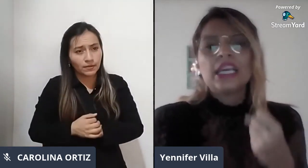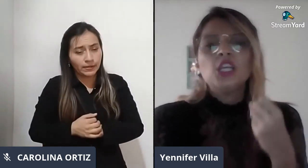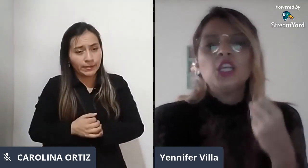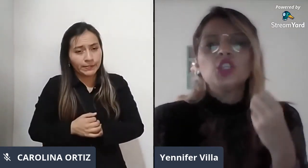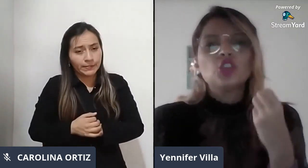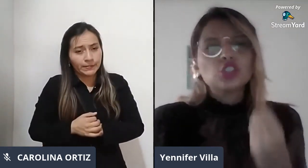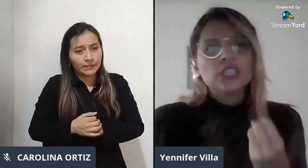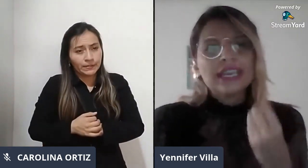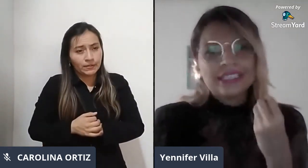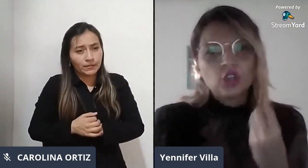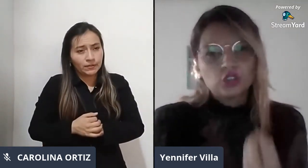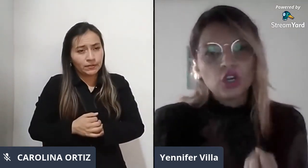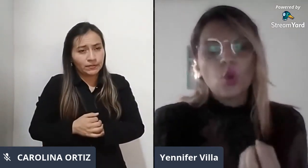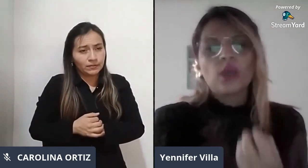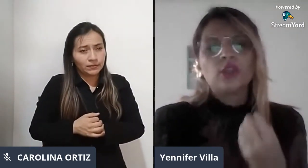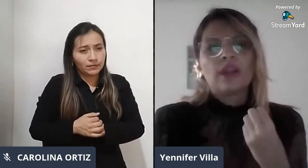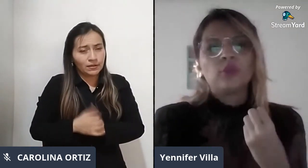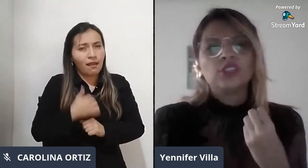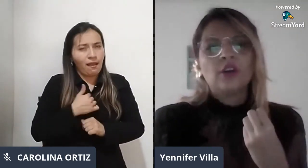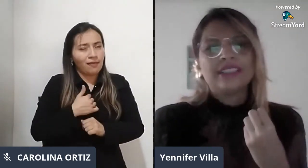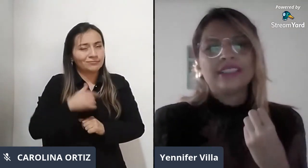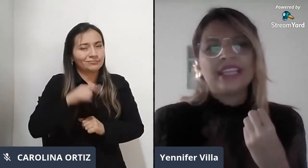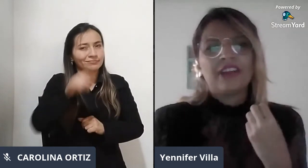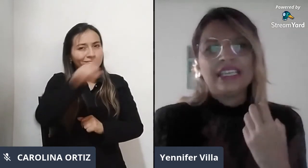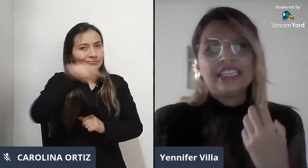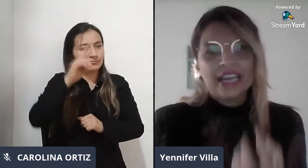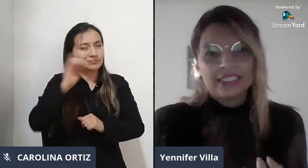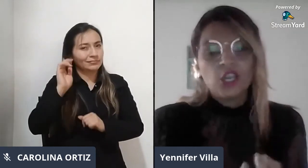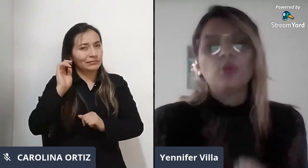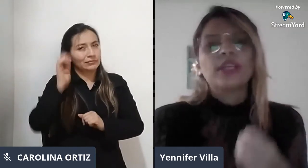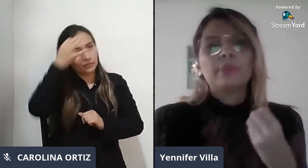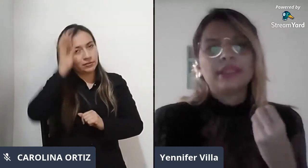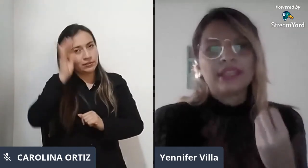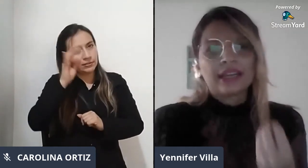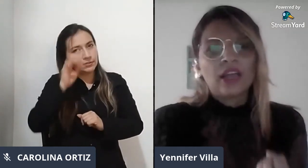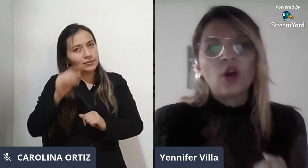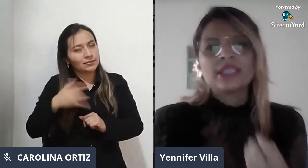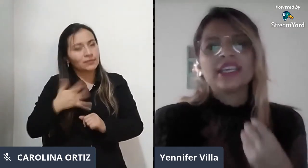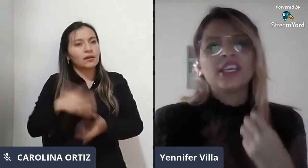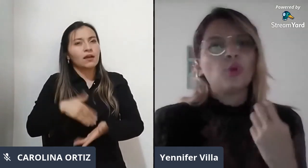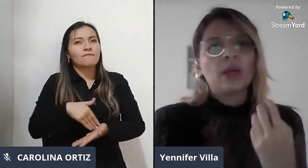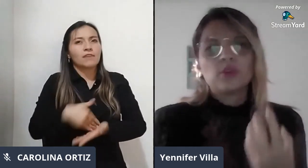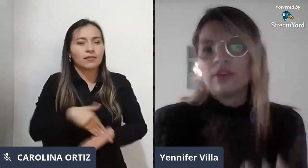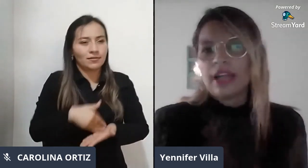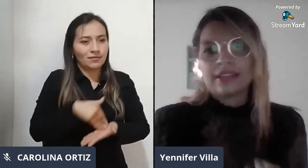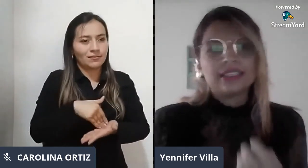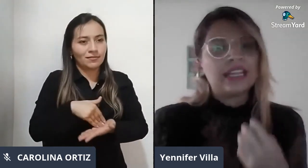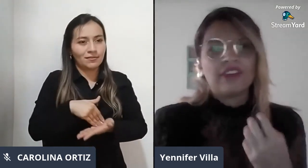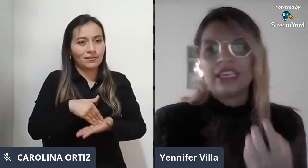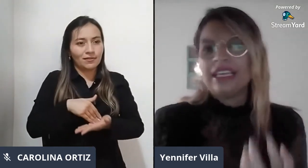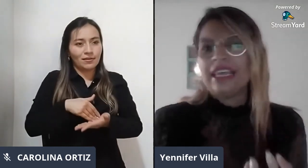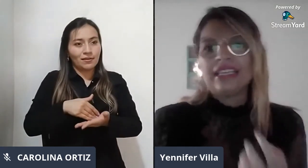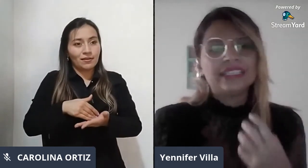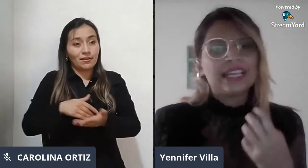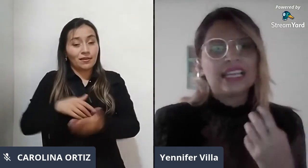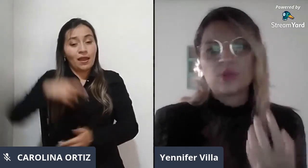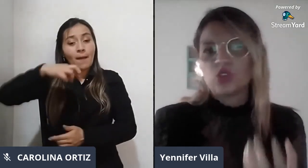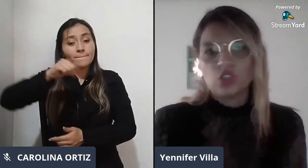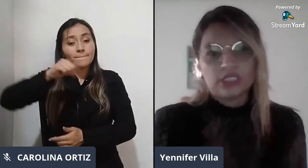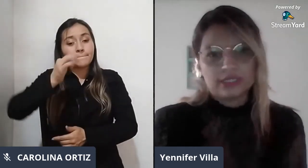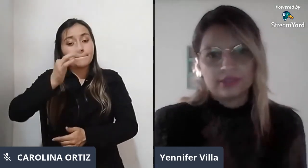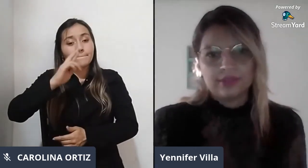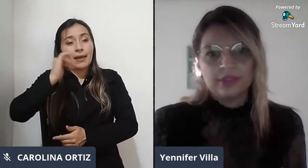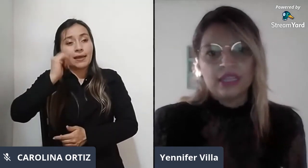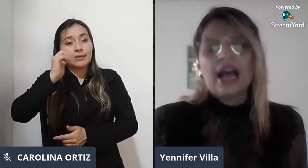compañeras? Yo sé que genera escozor cuando hablamos de la fragilidad, porque el patriarcado hace que no podamos hablar desde la fragilidad ni desde